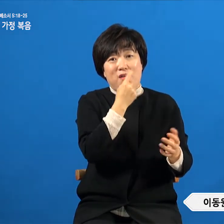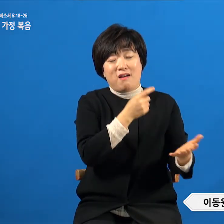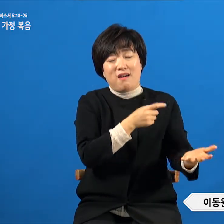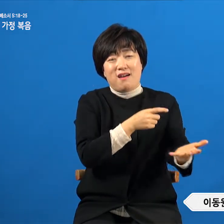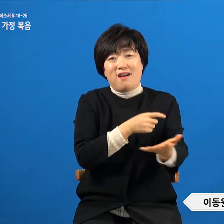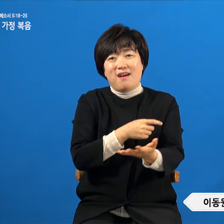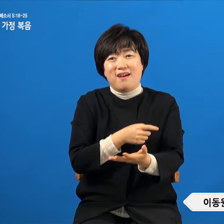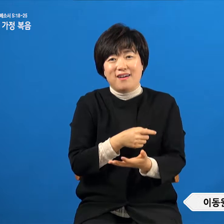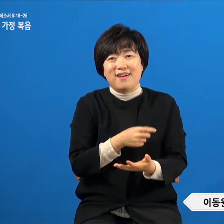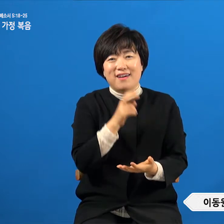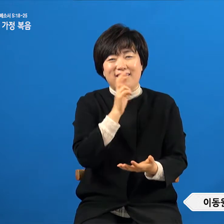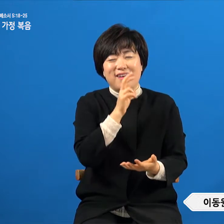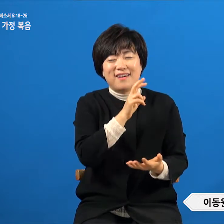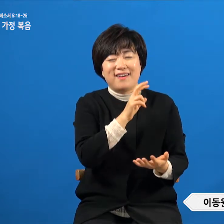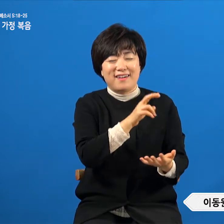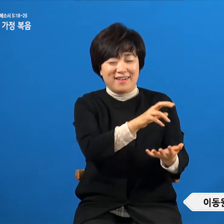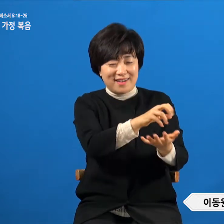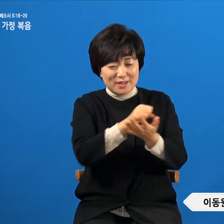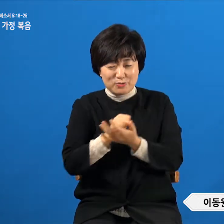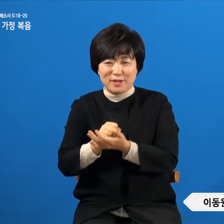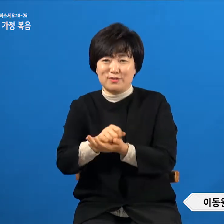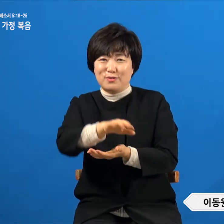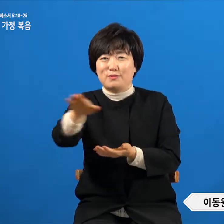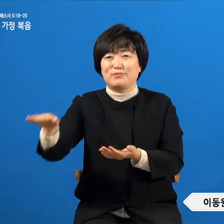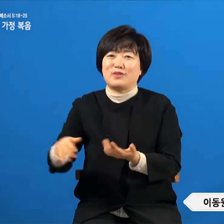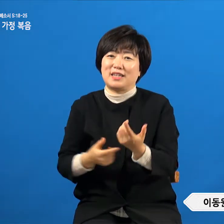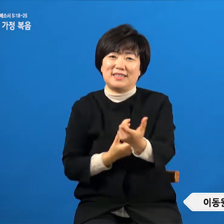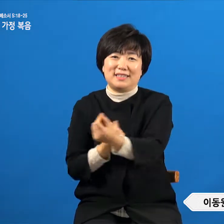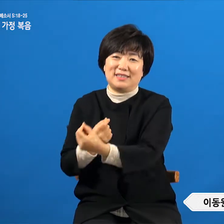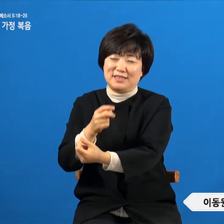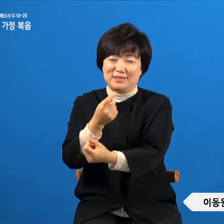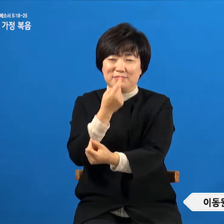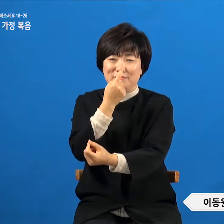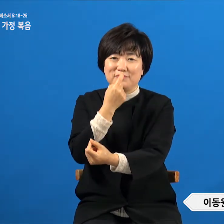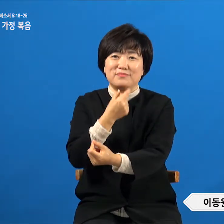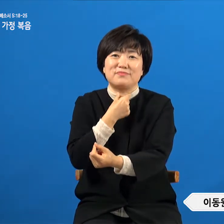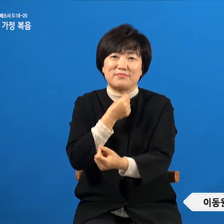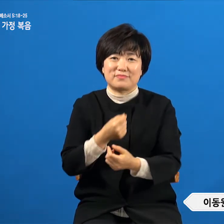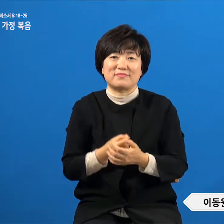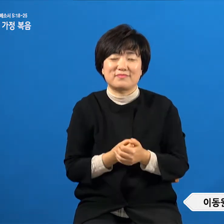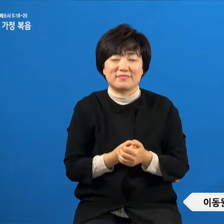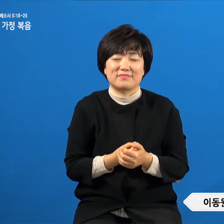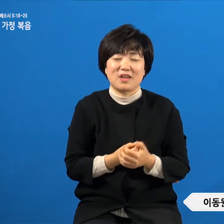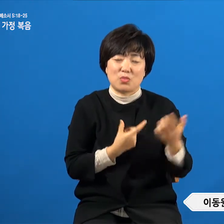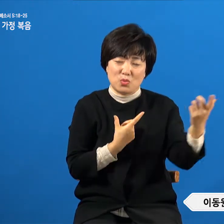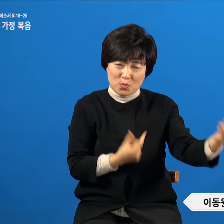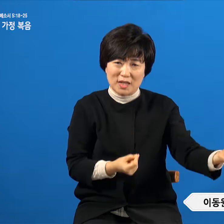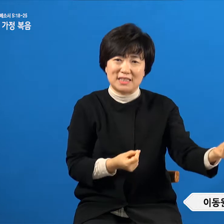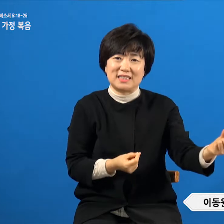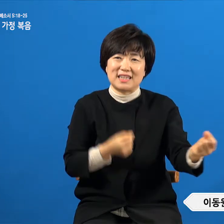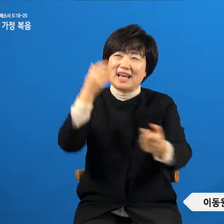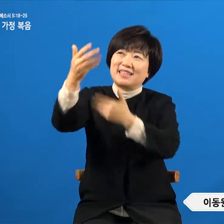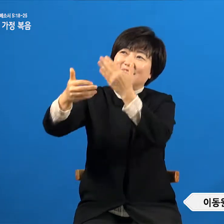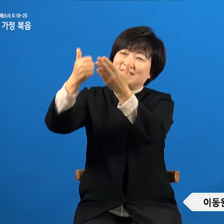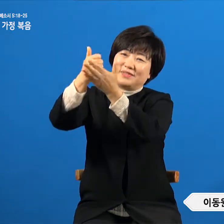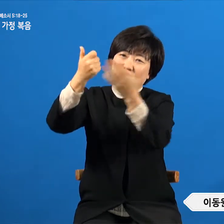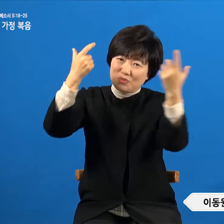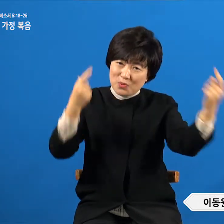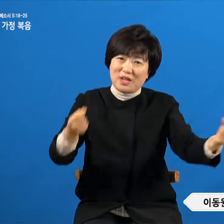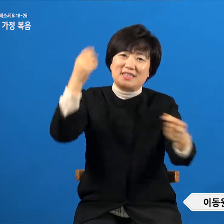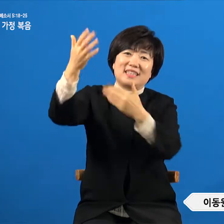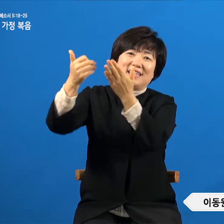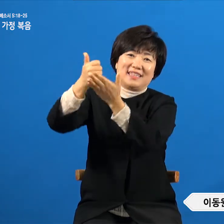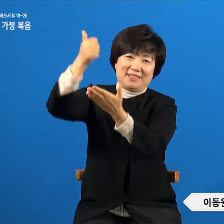그 찬양곡을. 이 지라도를 가지고 찬양을 불러요. 그 하나님, 동일하게 여러분과 저의 하나님이신